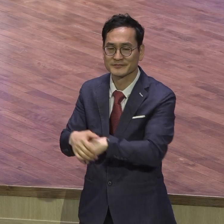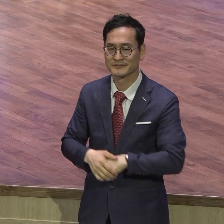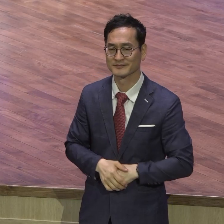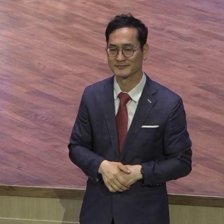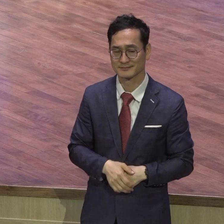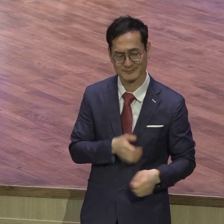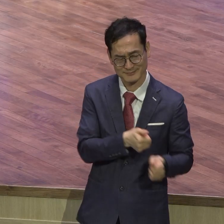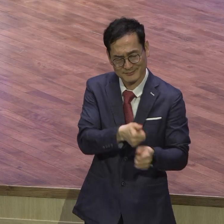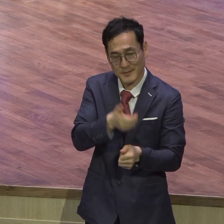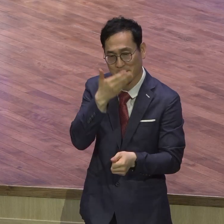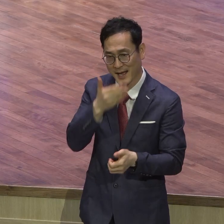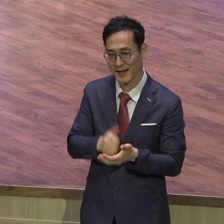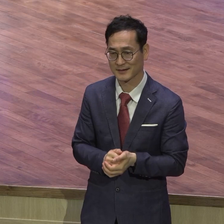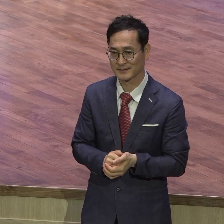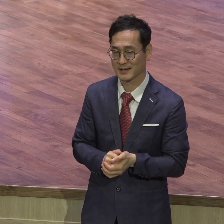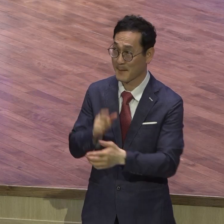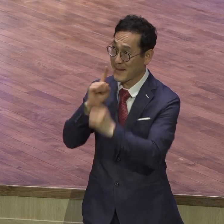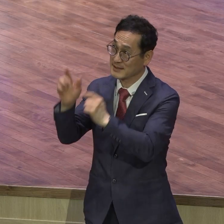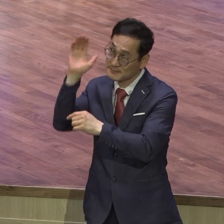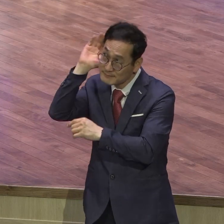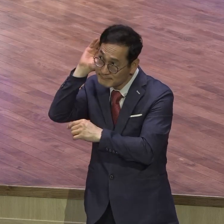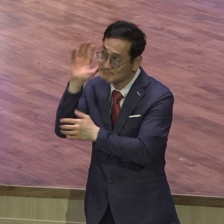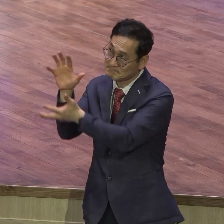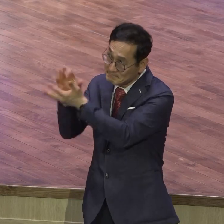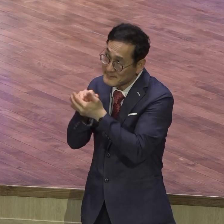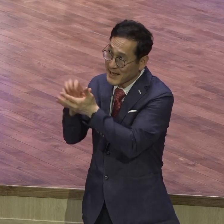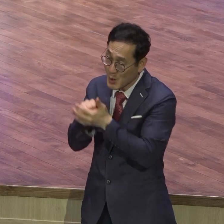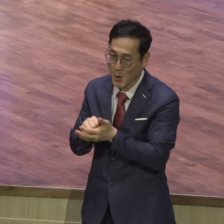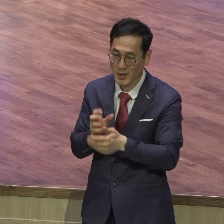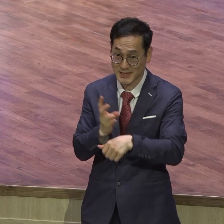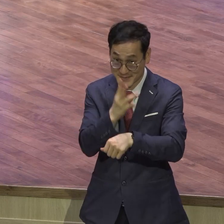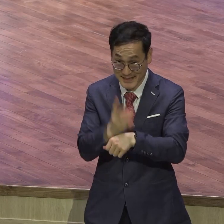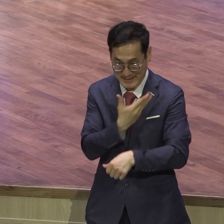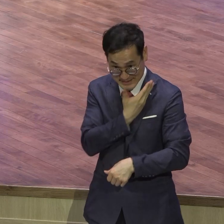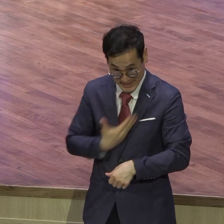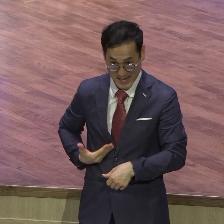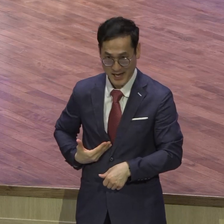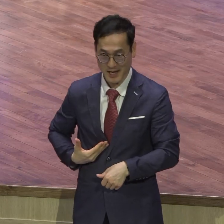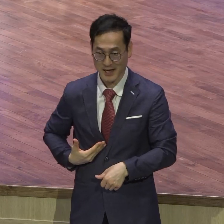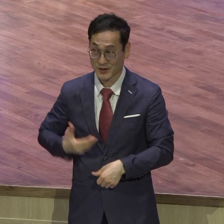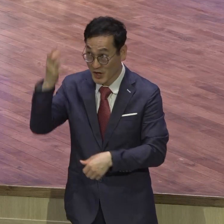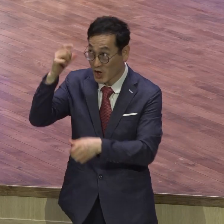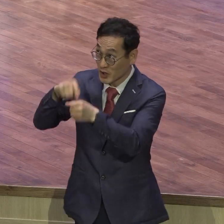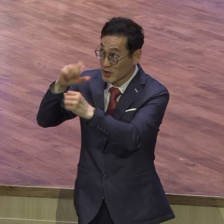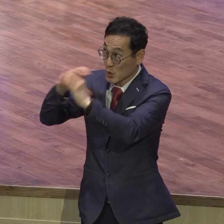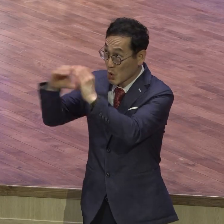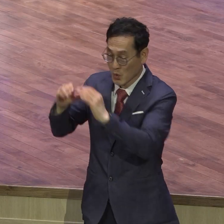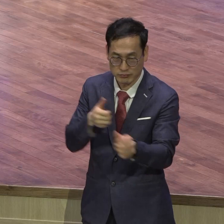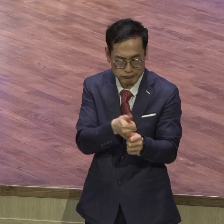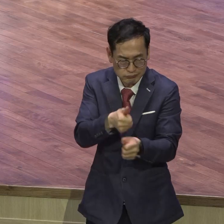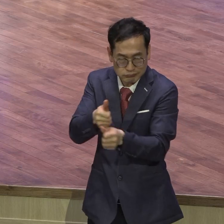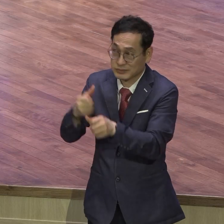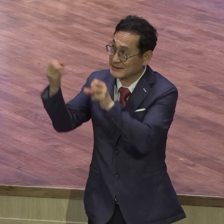하나님의 말씀으로 24시 소통하면서 25 영혼의 응답 속에 들어가시길 오늘 주문으로 축복합니다 결론